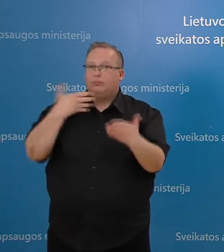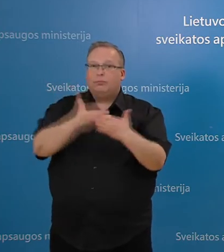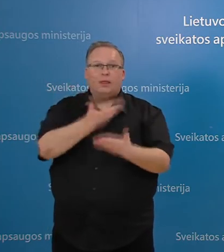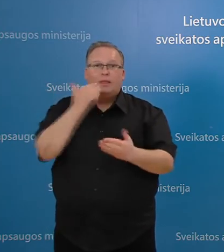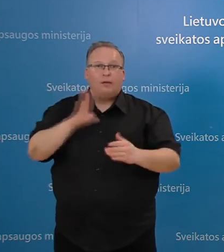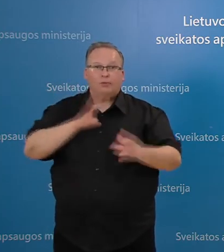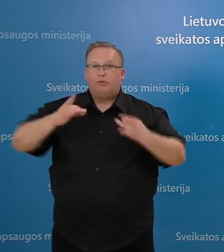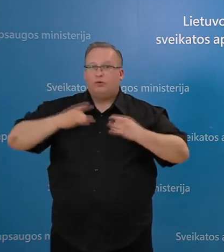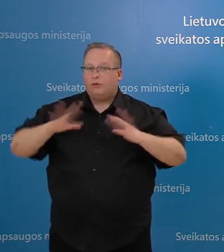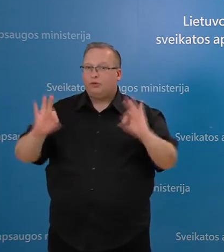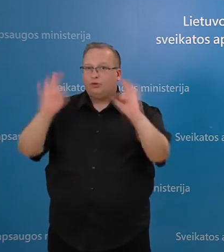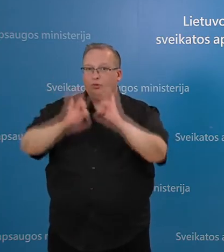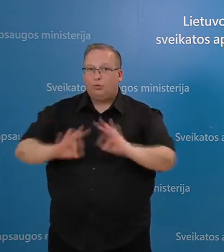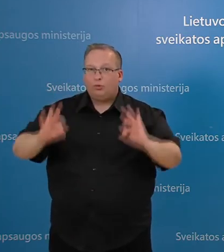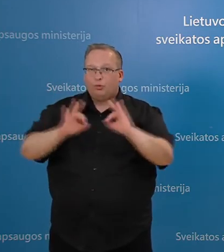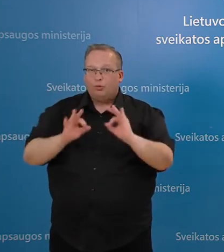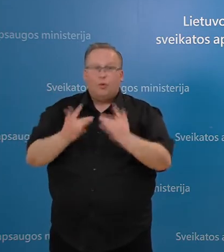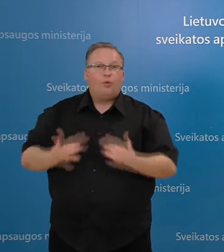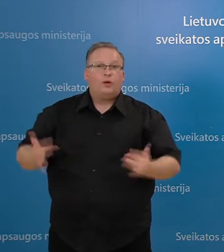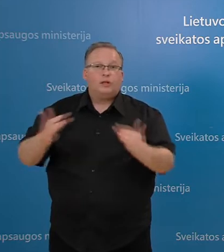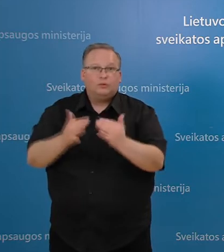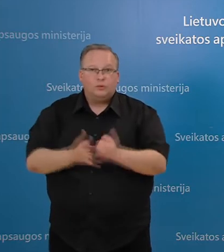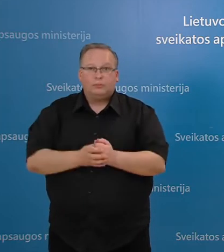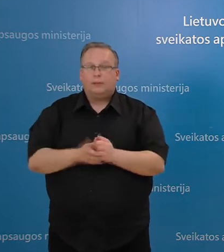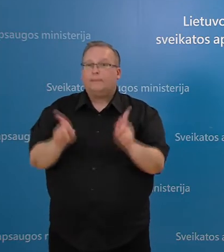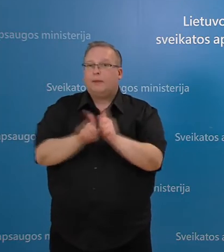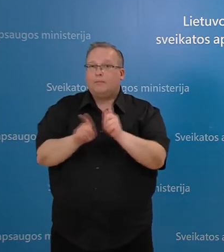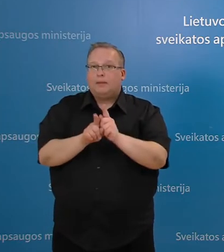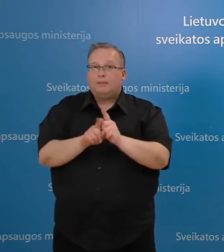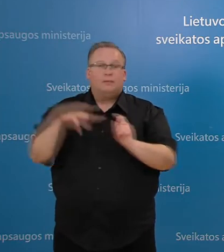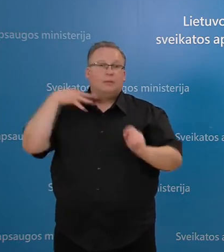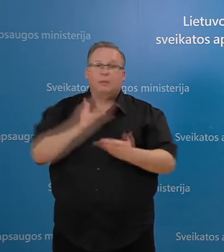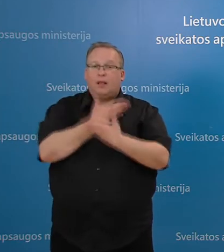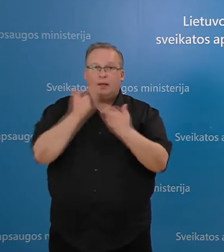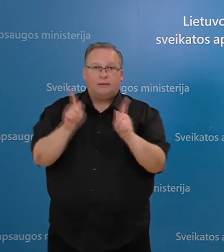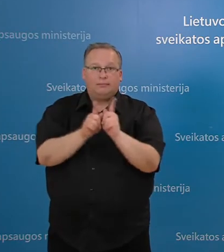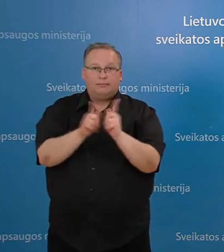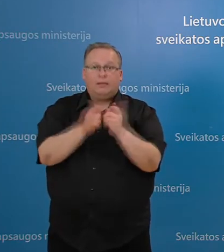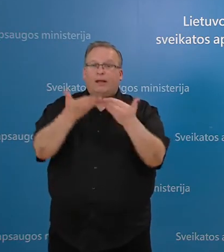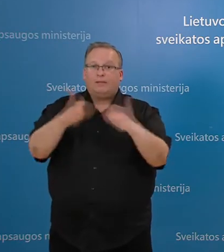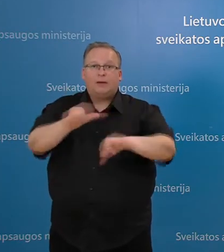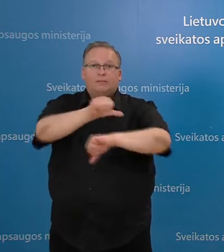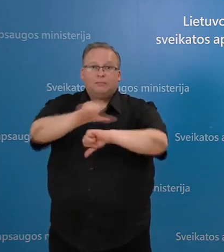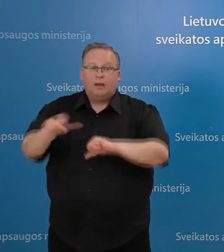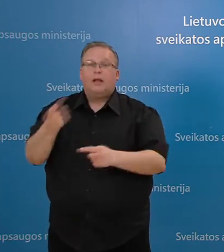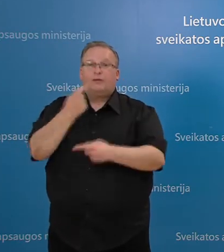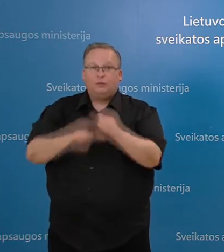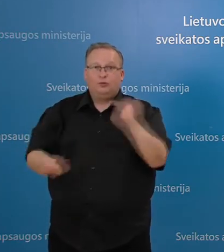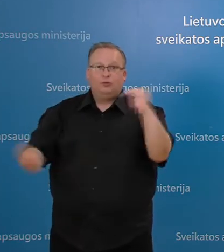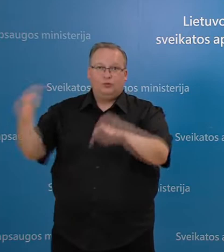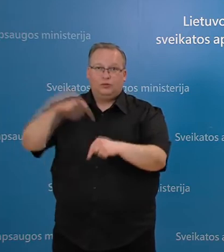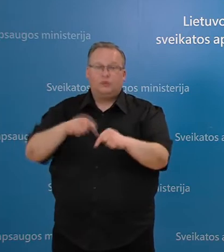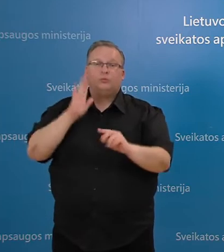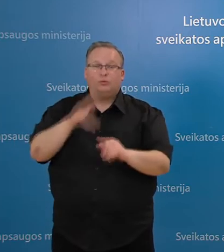švenčių organizuojama, bet visiškai nenustebino ir tikėjomės, kad atvėrus sienas, na, įvežtinių atvejų gali